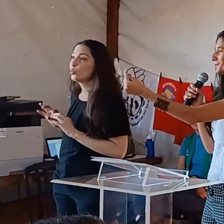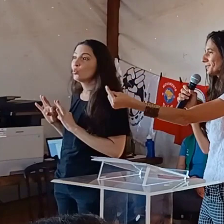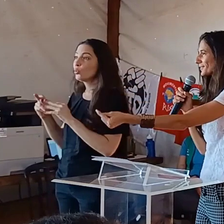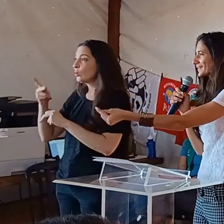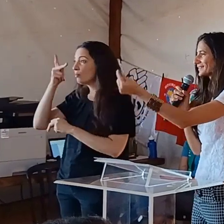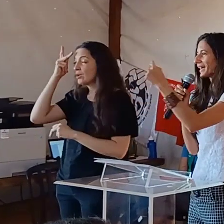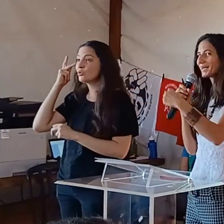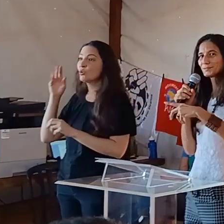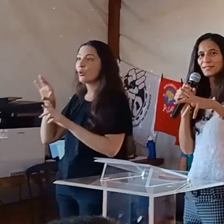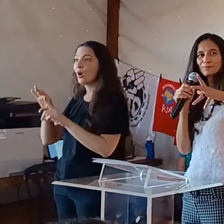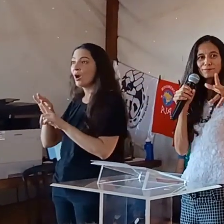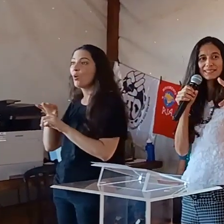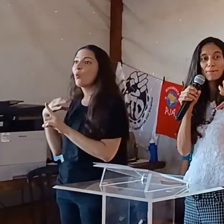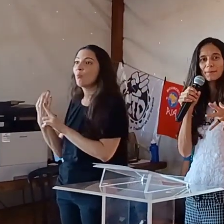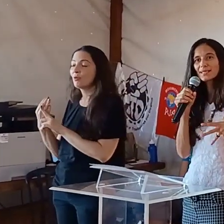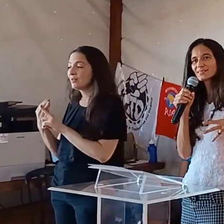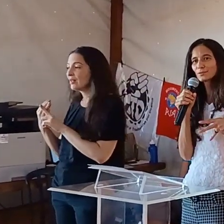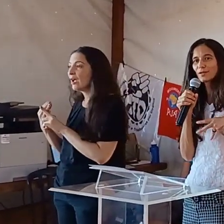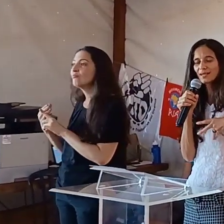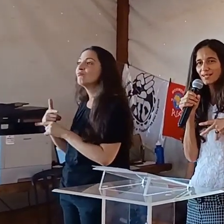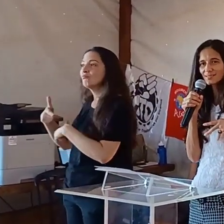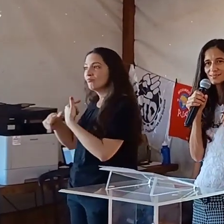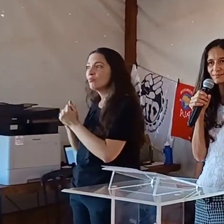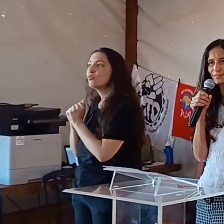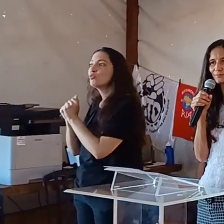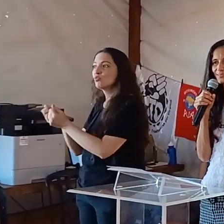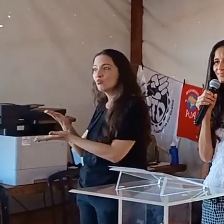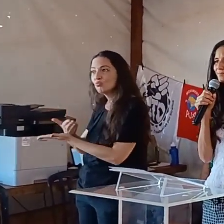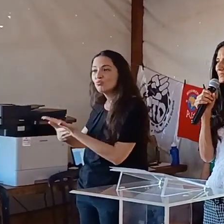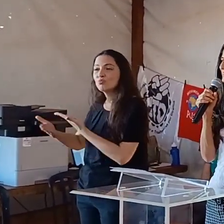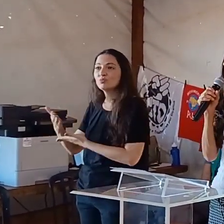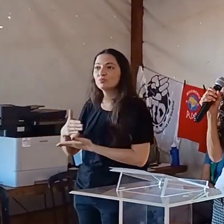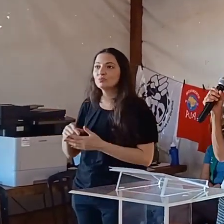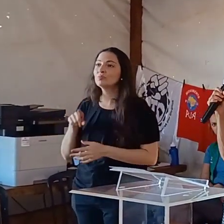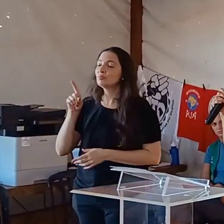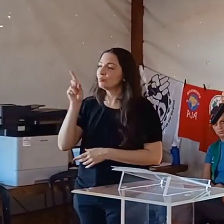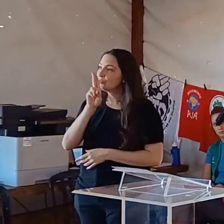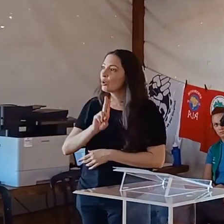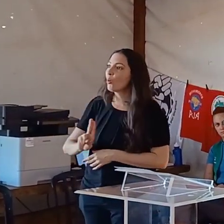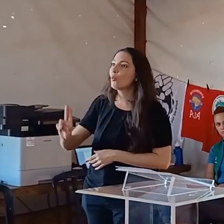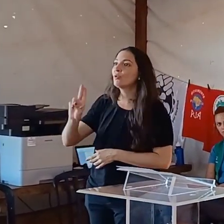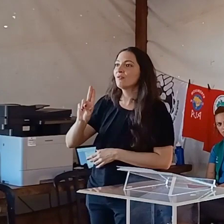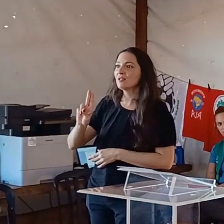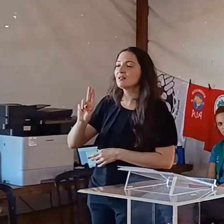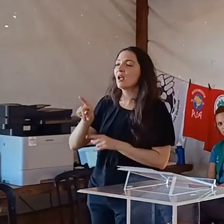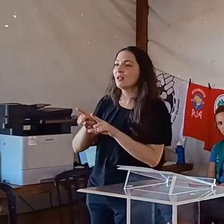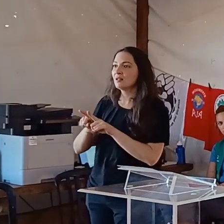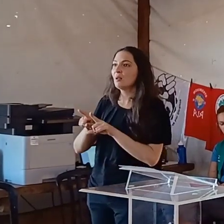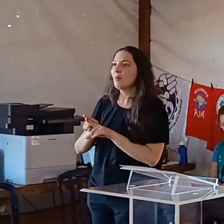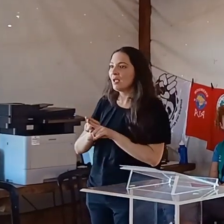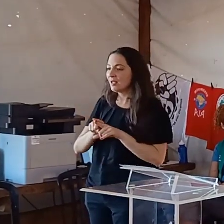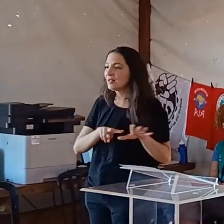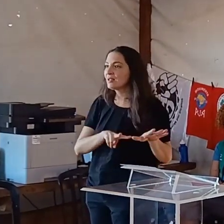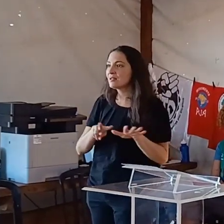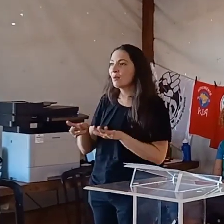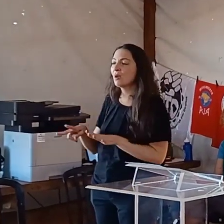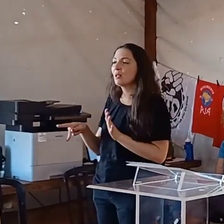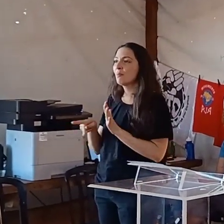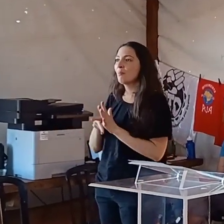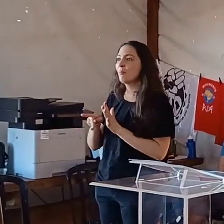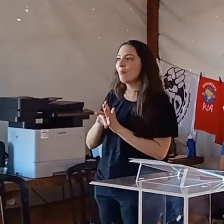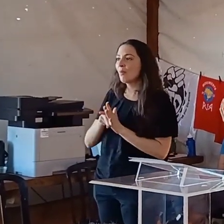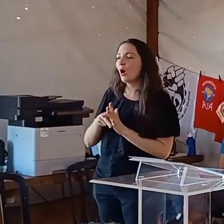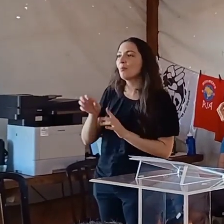Na universidade, lembro-me da mesa do CRES, Semana do Assistente Social, o como